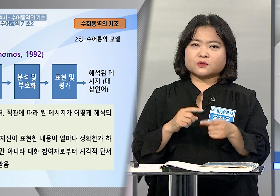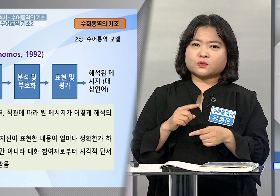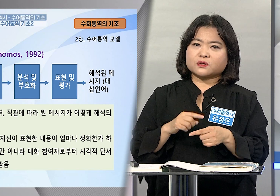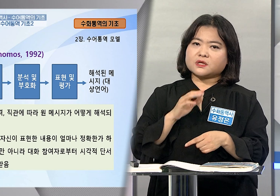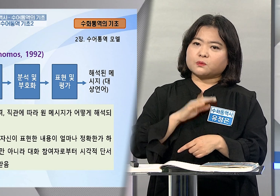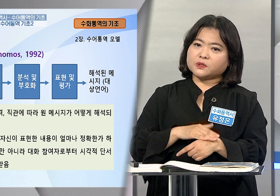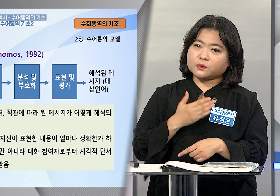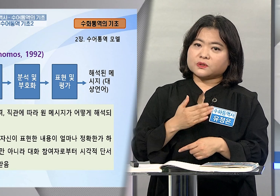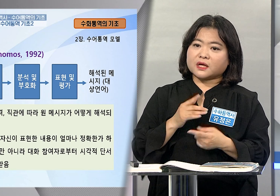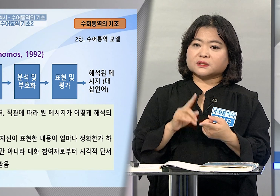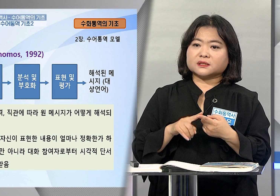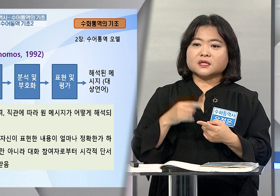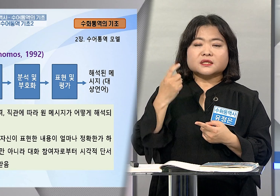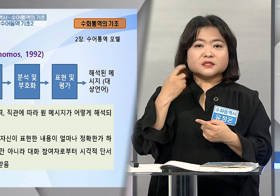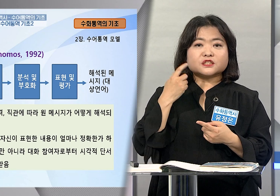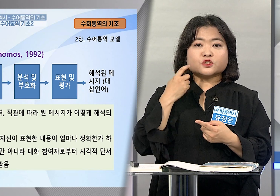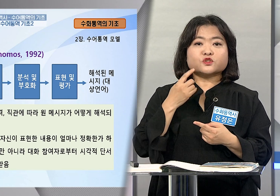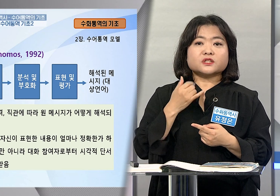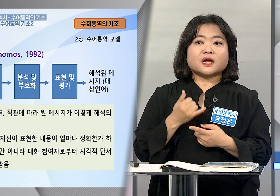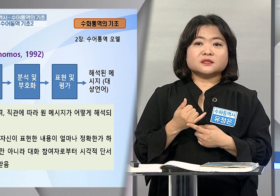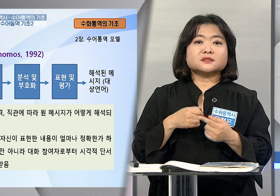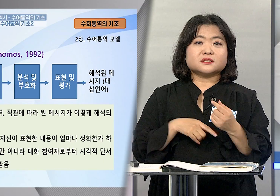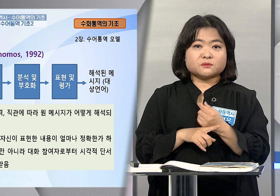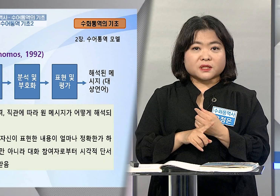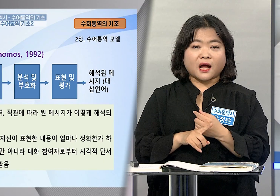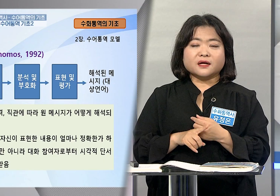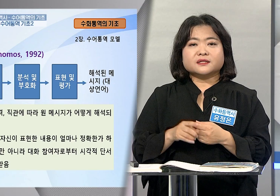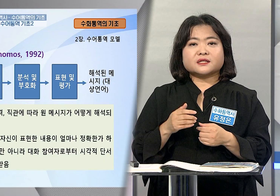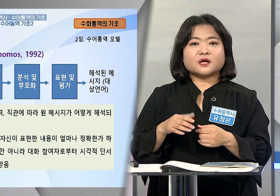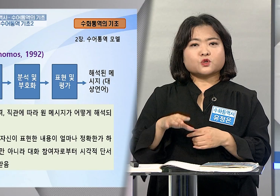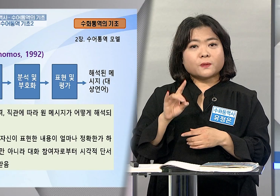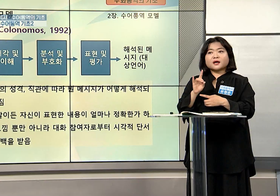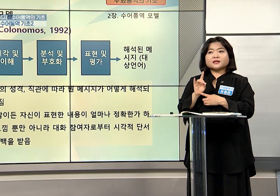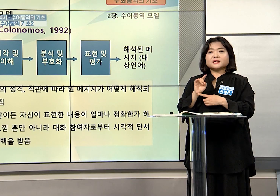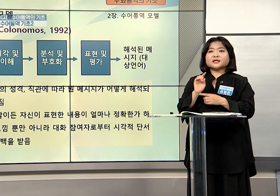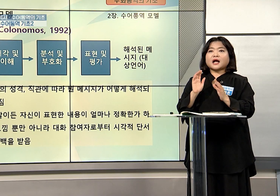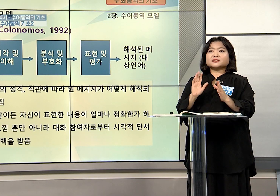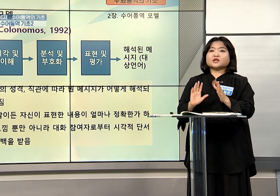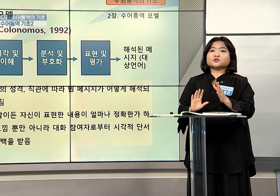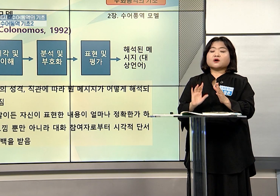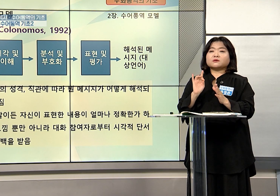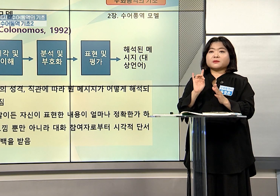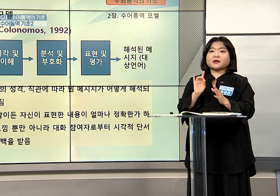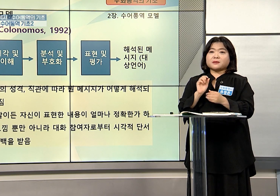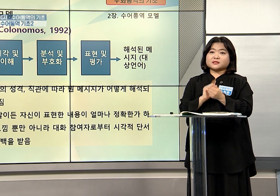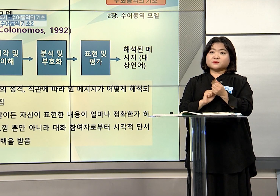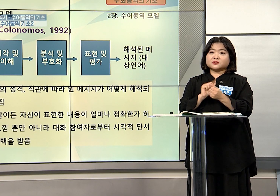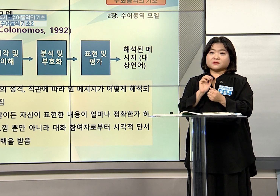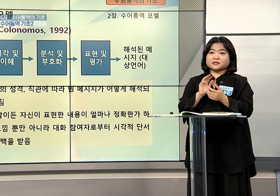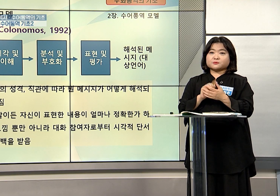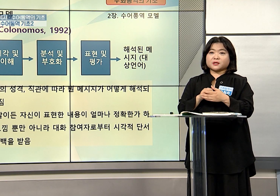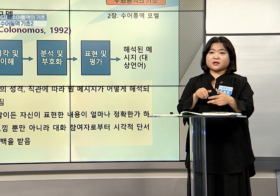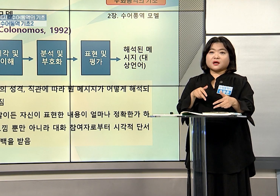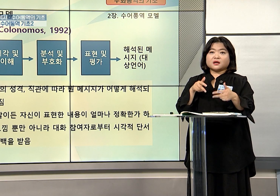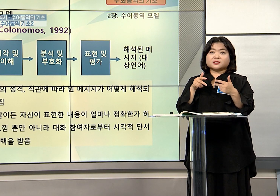통역을 잘못했구나를 느낄 수 있다는 뜻입니다. 제가 초반 이 강의에 처음에 말씀을 드렸다시피